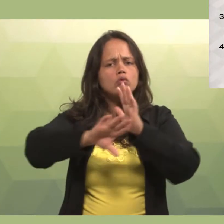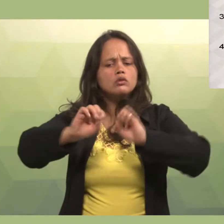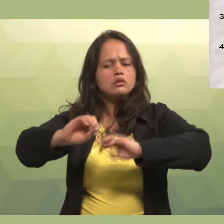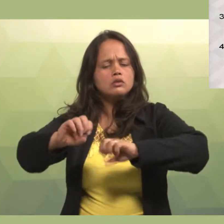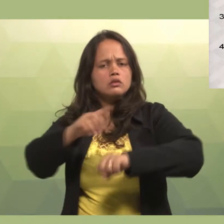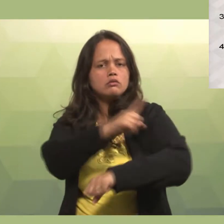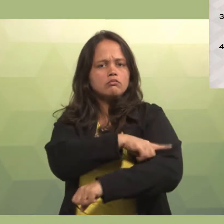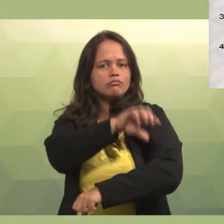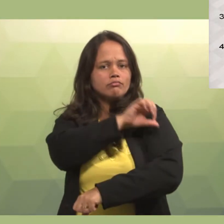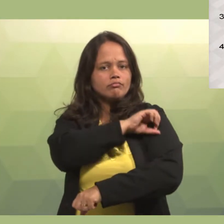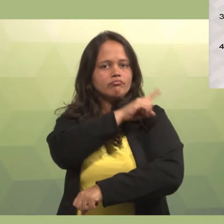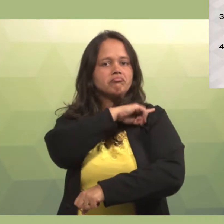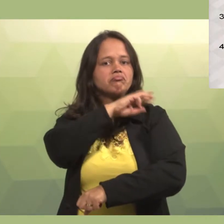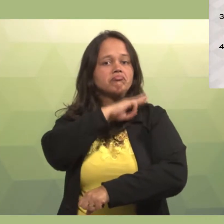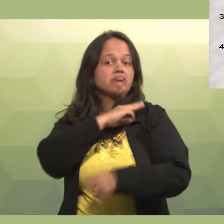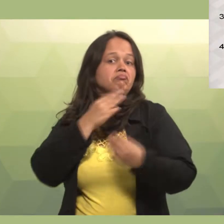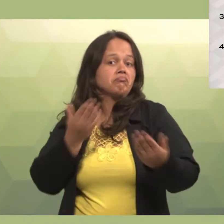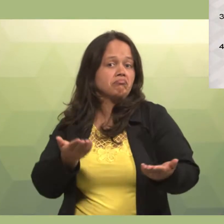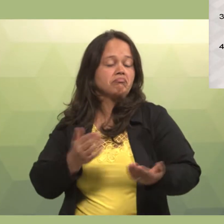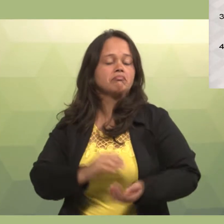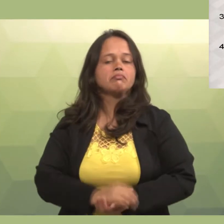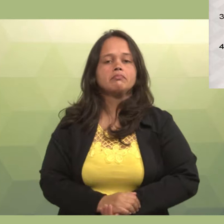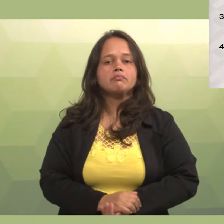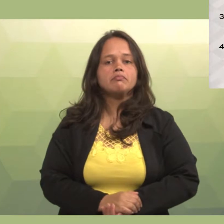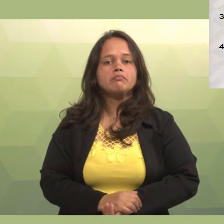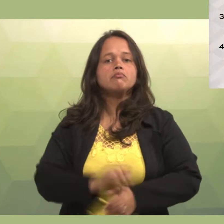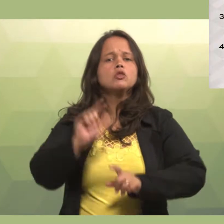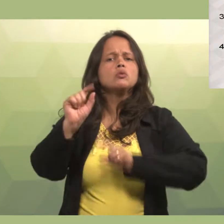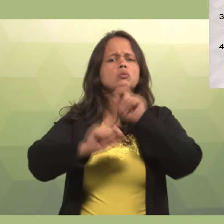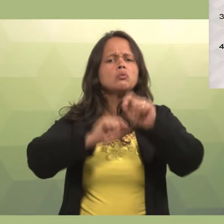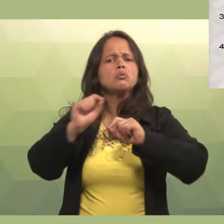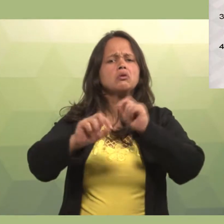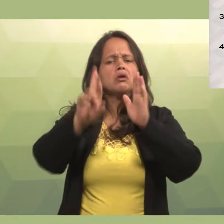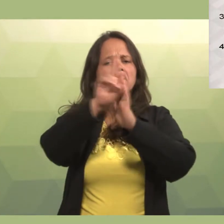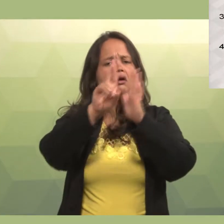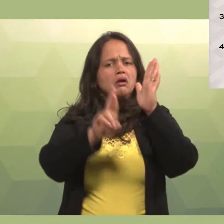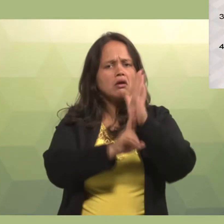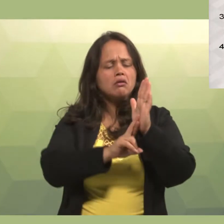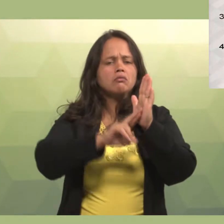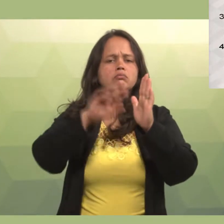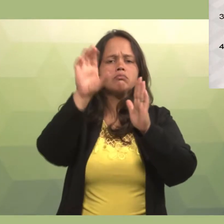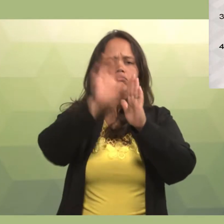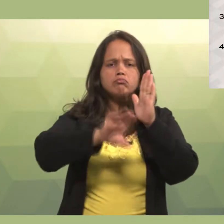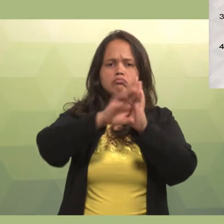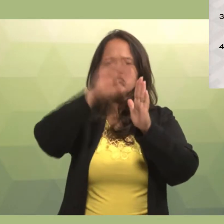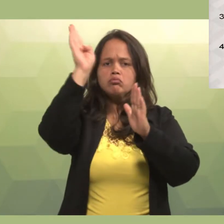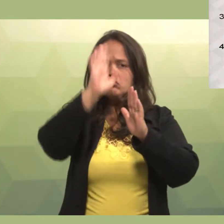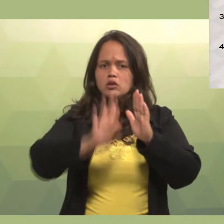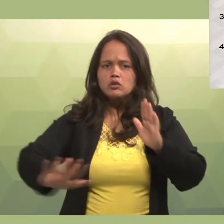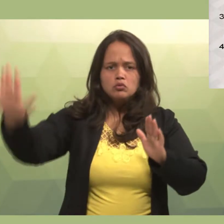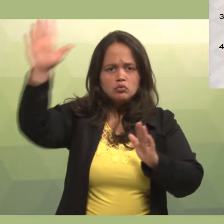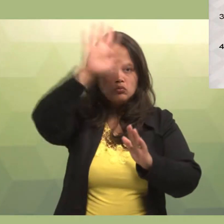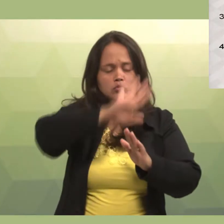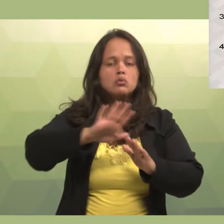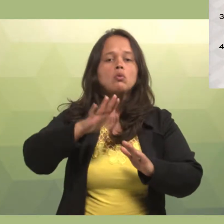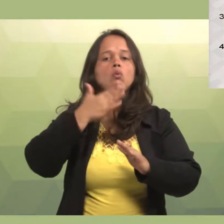médio? O que são as diretrizes curriculares nacionais e qual a lei que regulamenta?